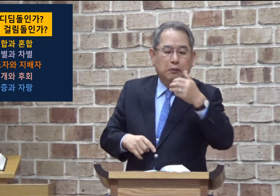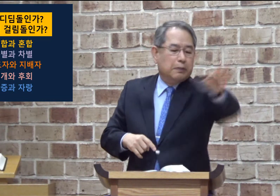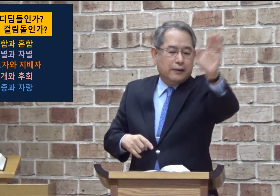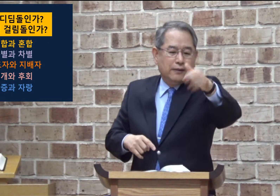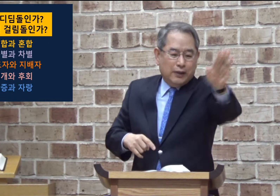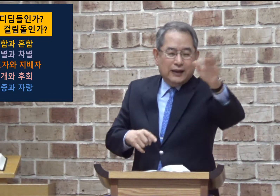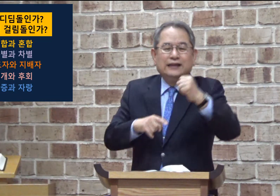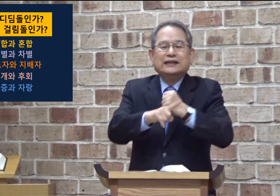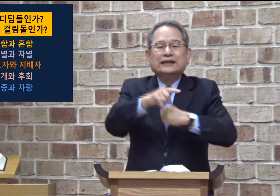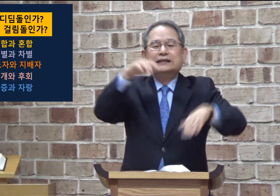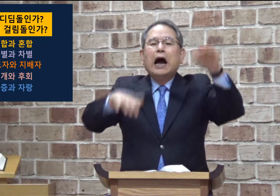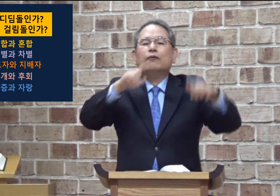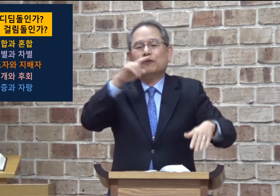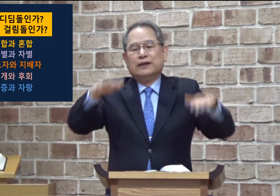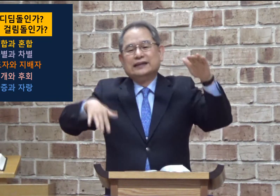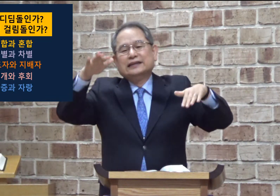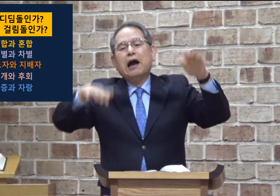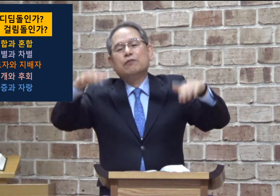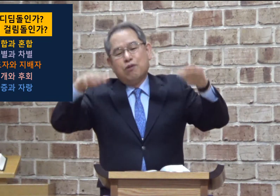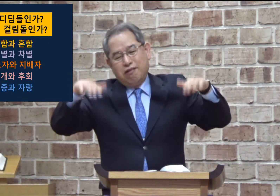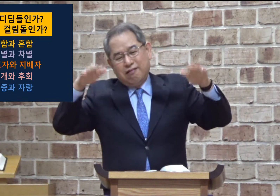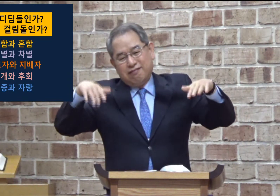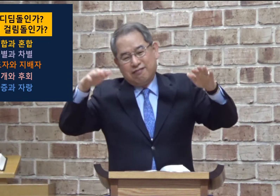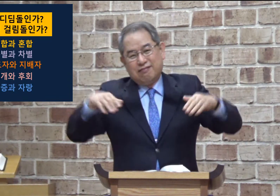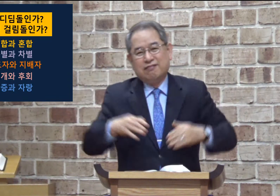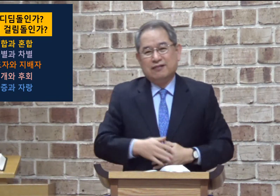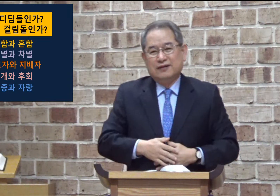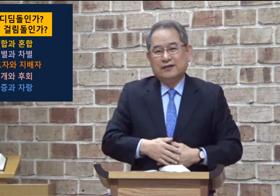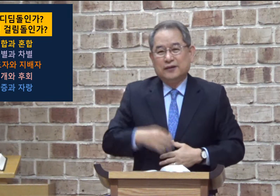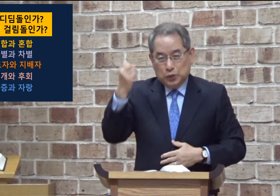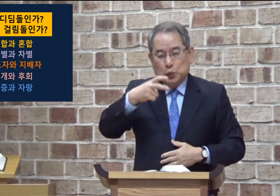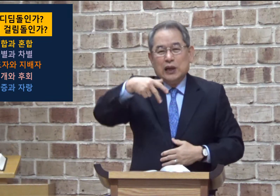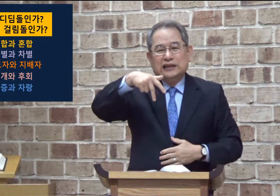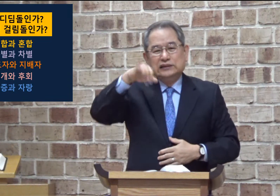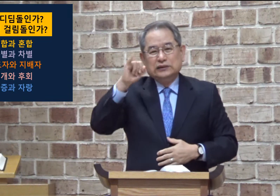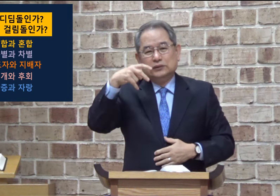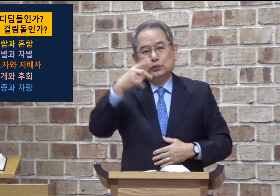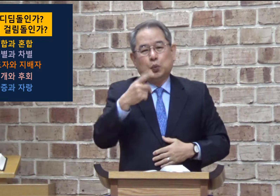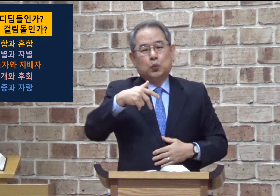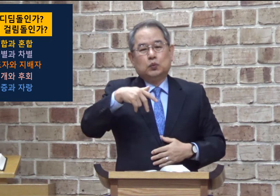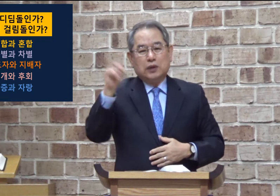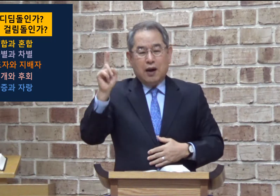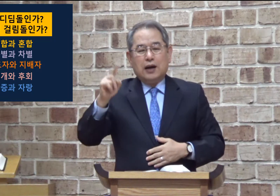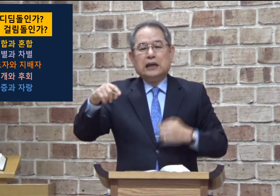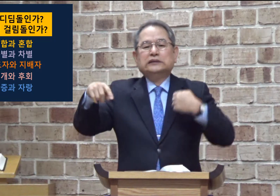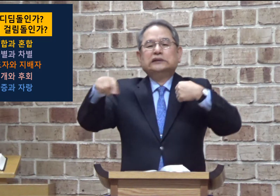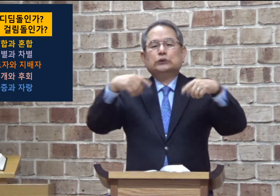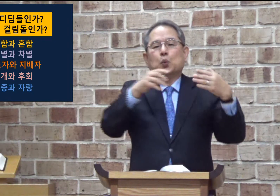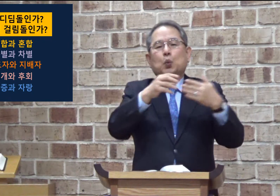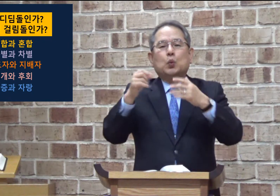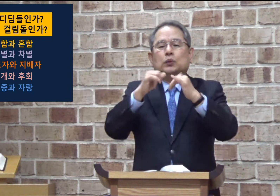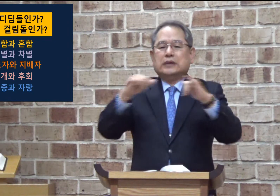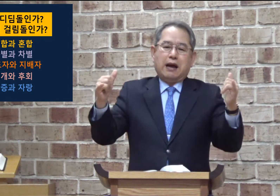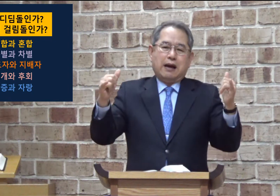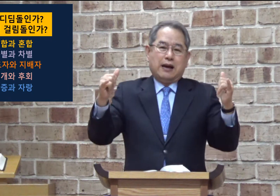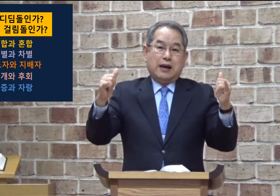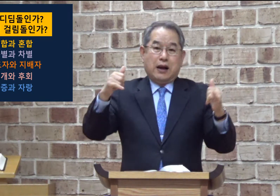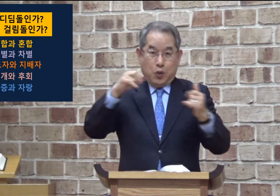지배자라는 단어도 비슷하지만 완전히 다릅니다. 지도자는